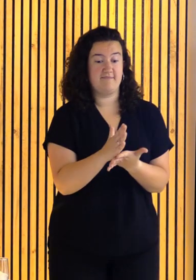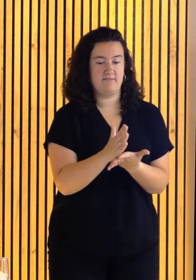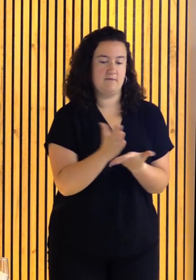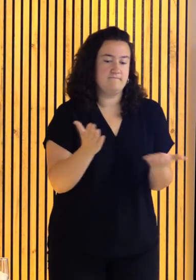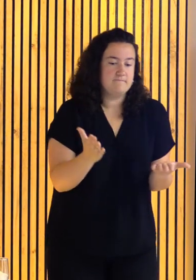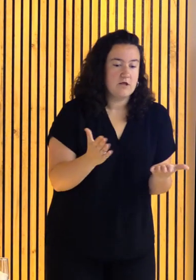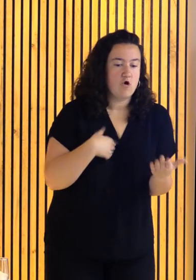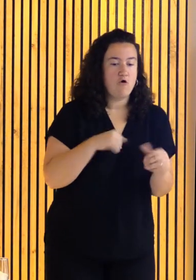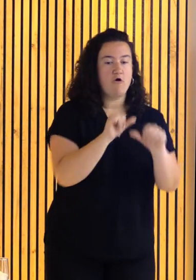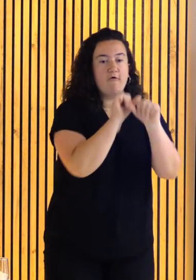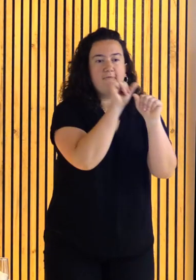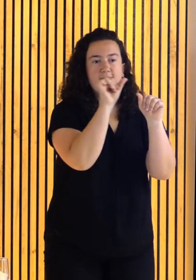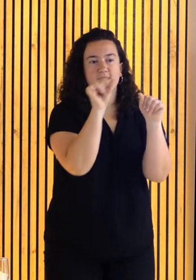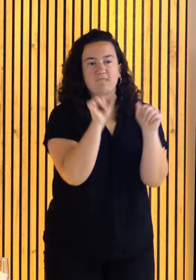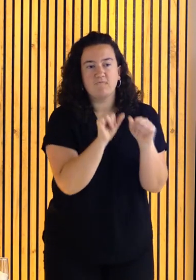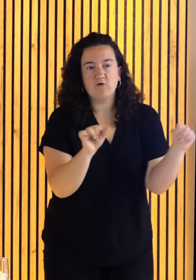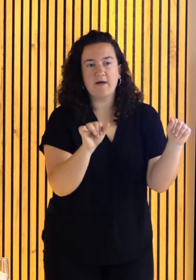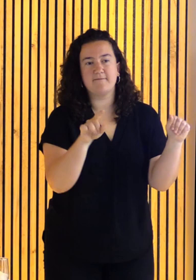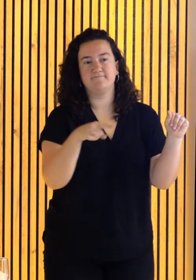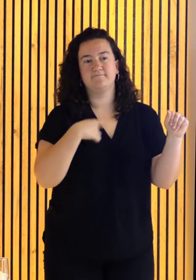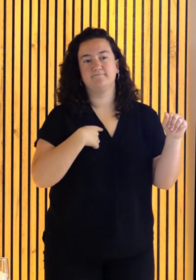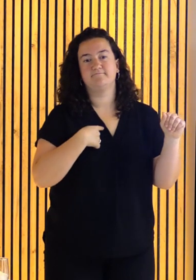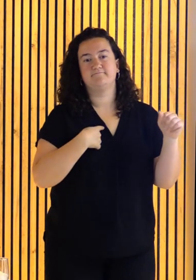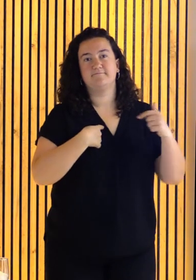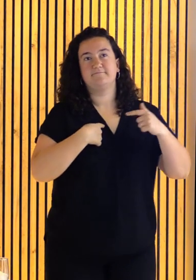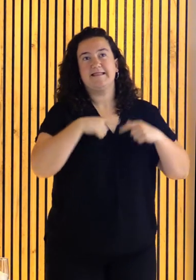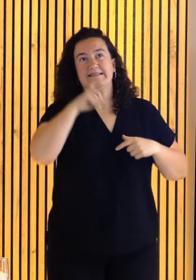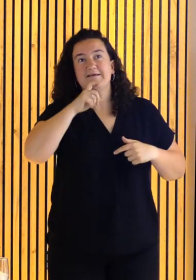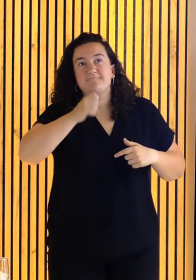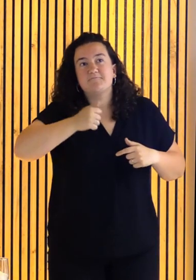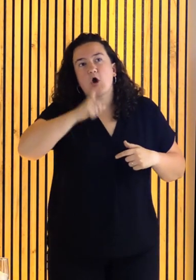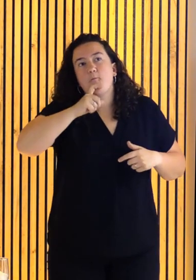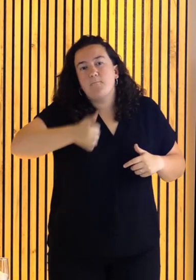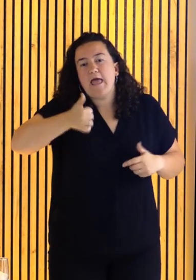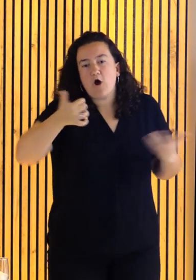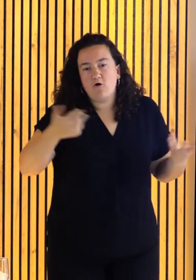baten ikusteko balio duen tresna analitikoa da. Bai?